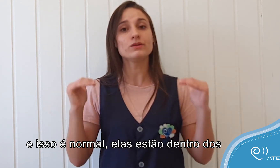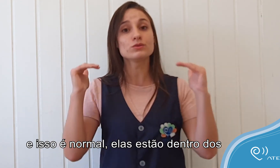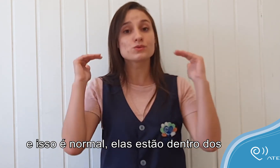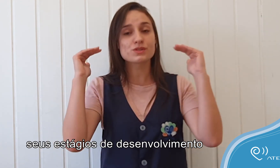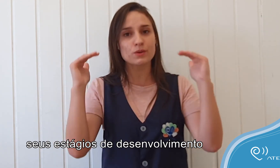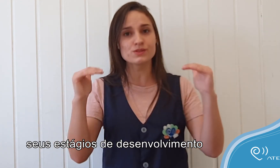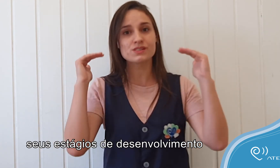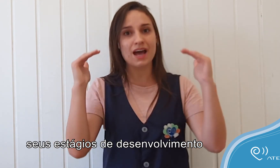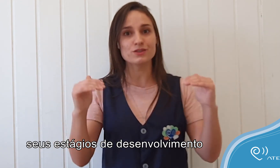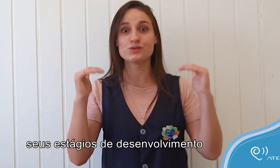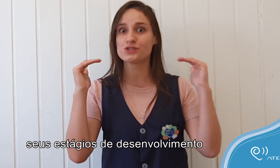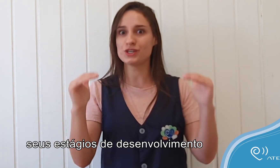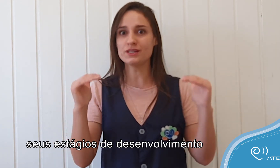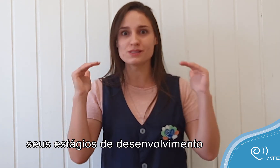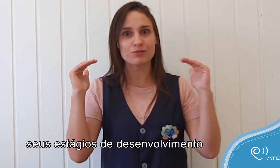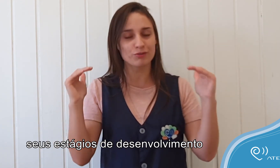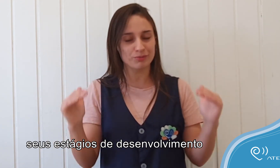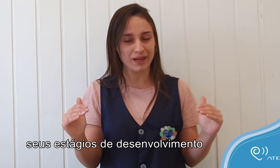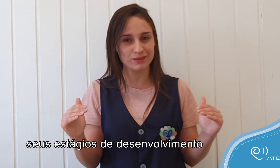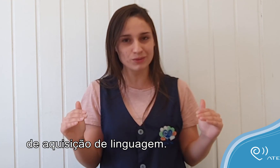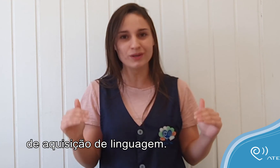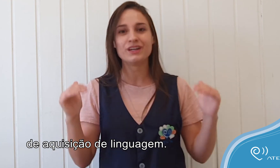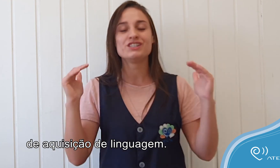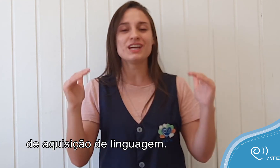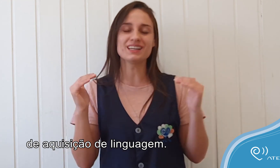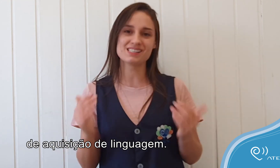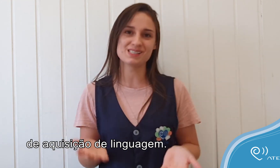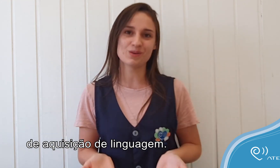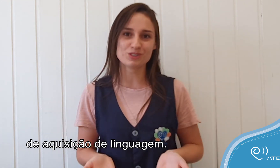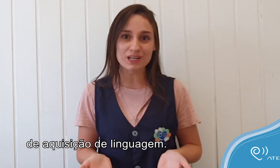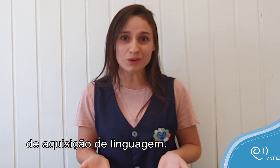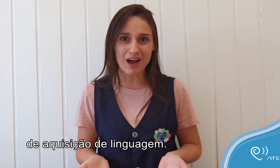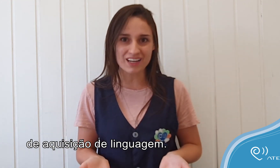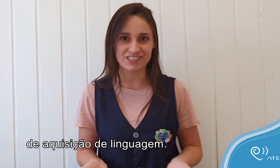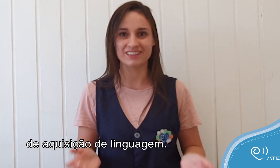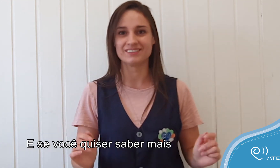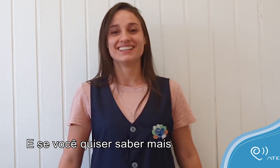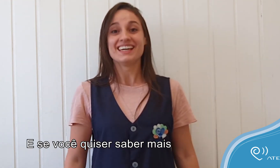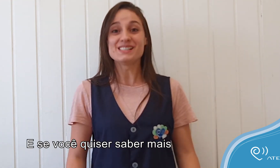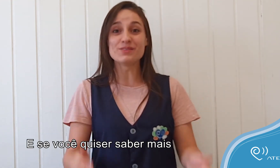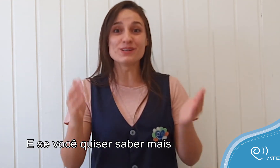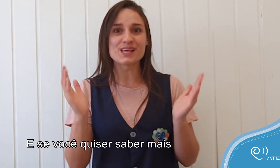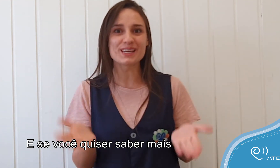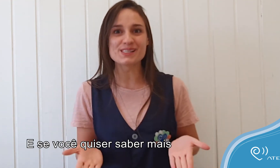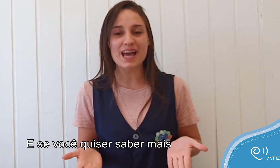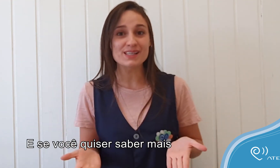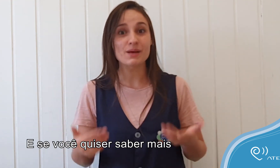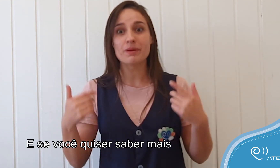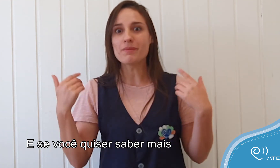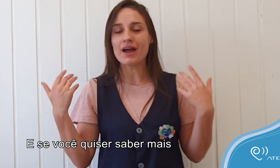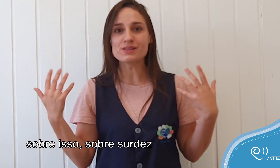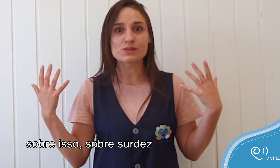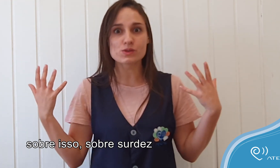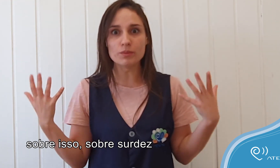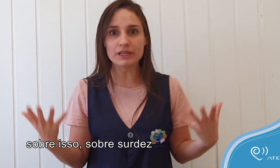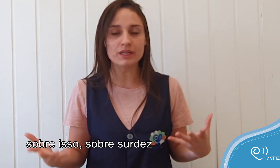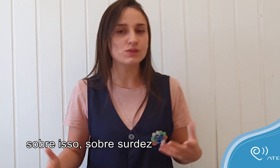dos seus estágios de desenvolvimento de aquisição de linguagem. E se você quiser saber mais sobre isso,